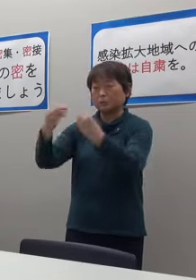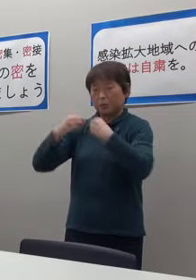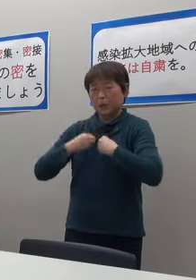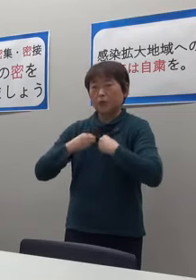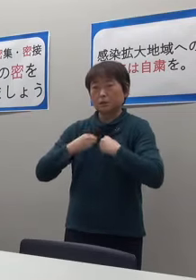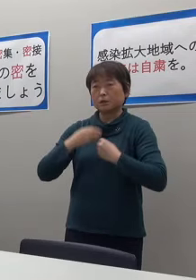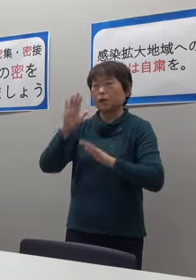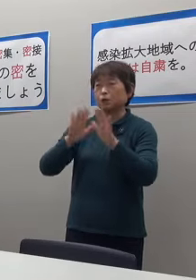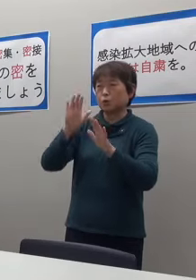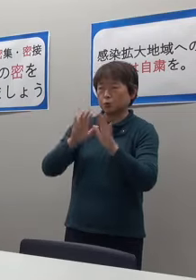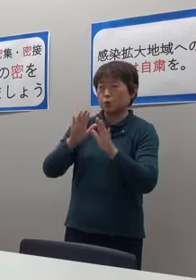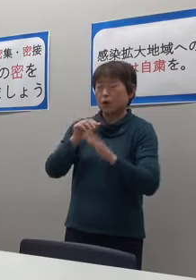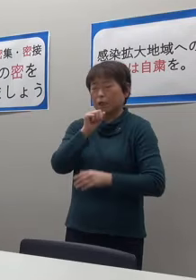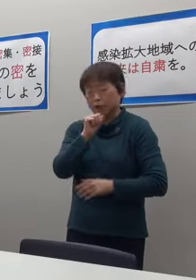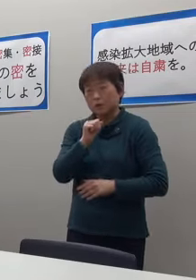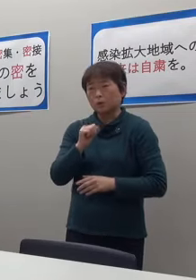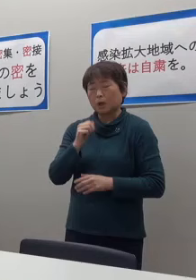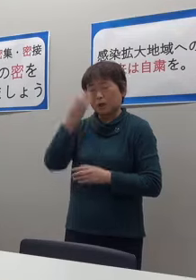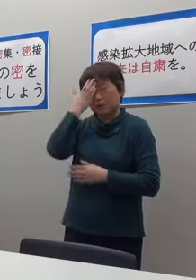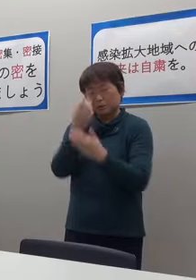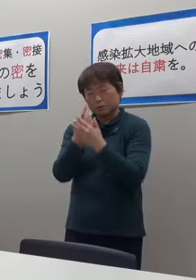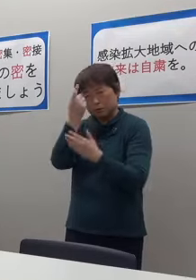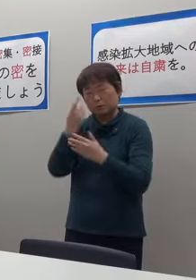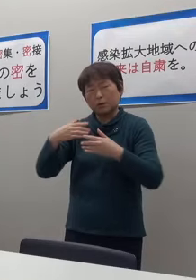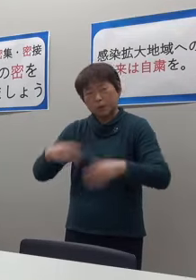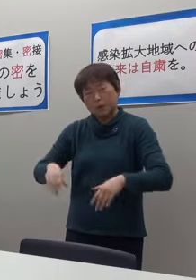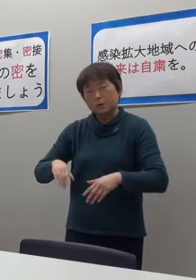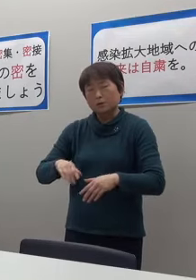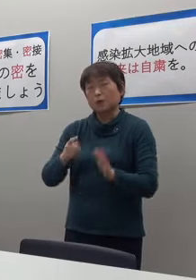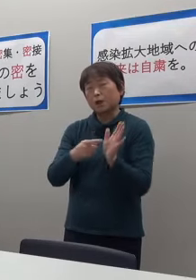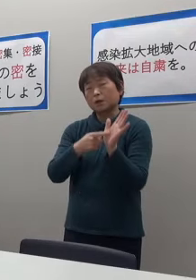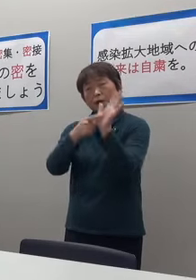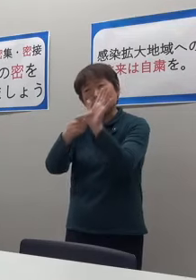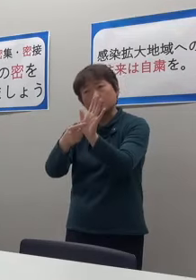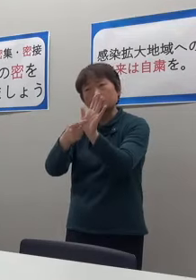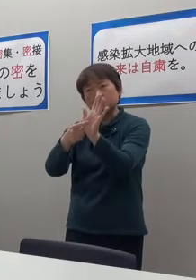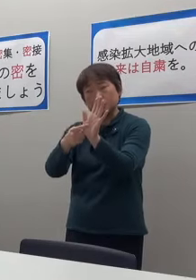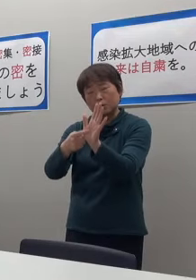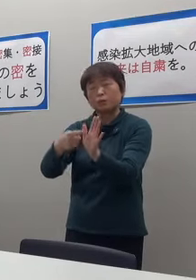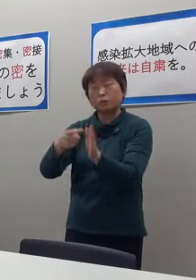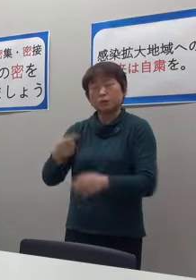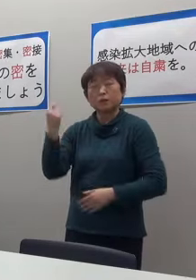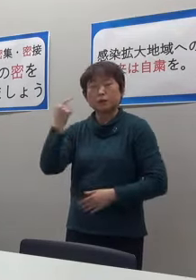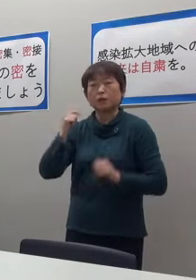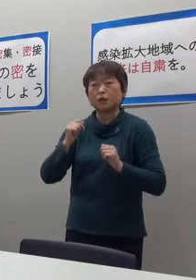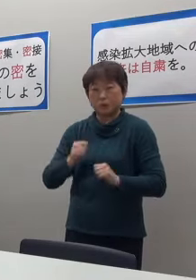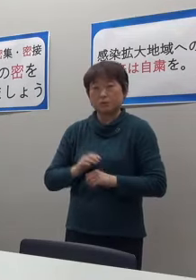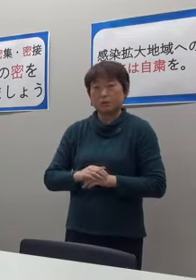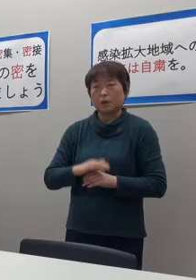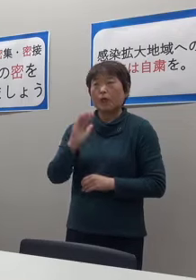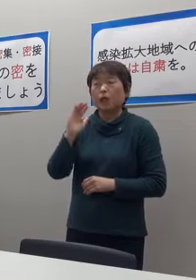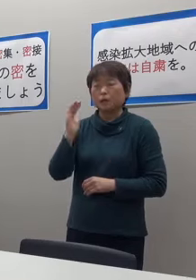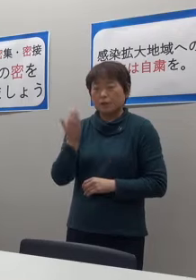あのしっかりと詰めていかなくちゃいけないと思うんですけども、まあ、複数のですね、やっぱり可能性っていうのは考えながら調査進めなくちゃいけないなというふうに